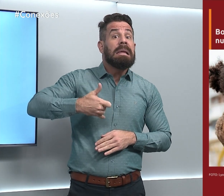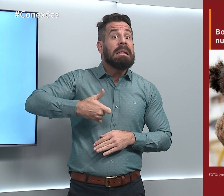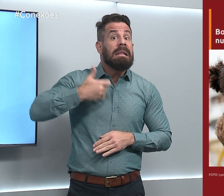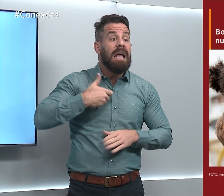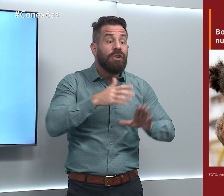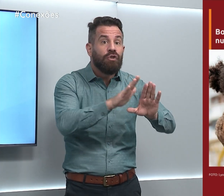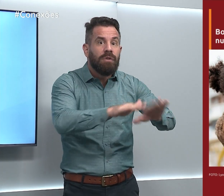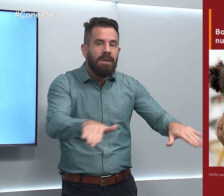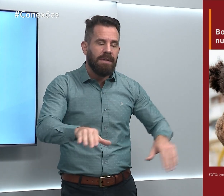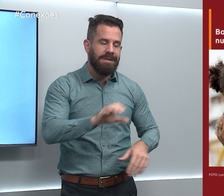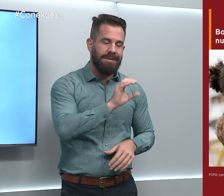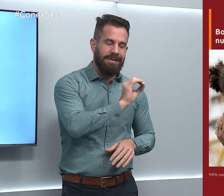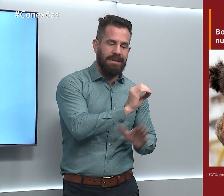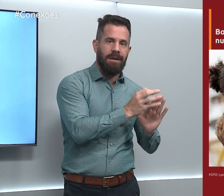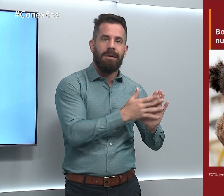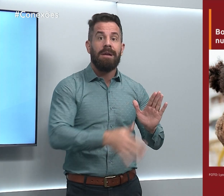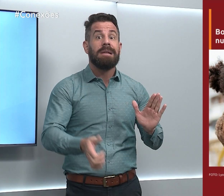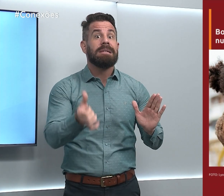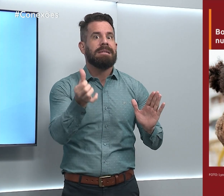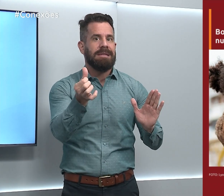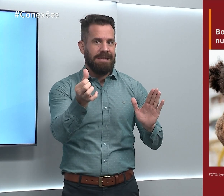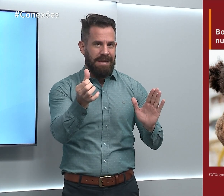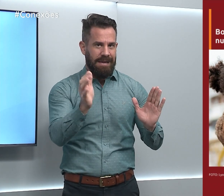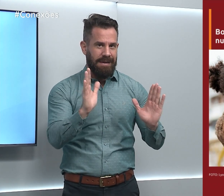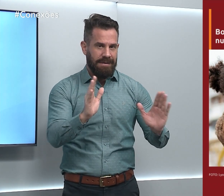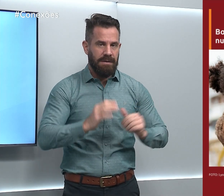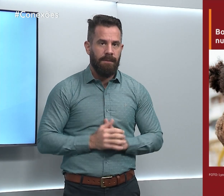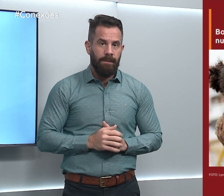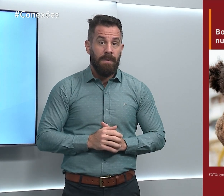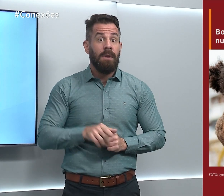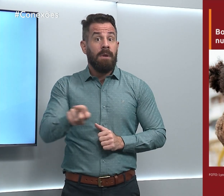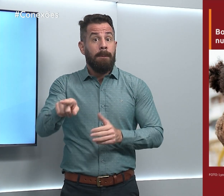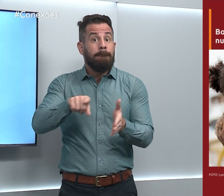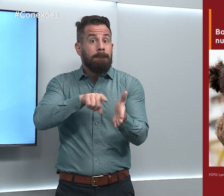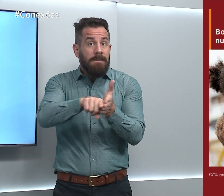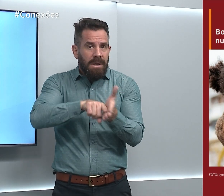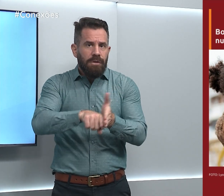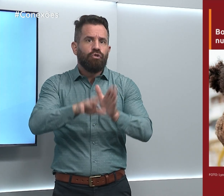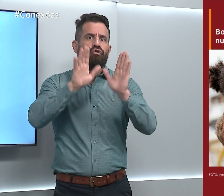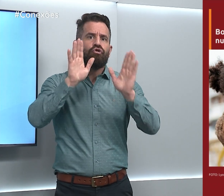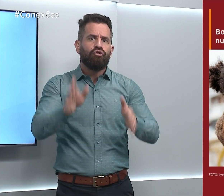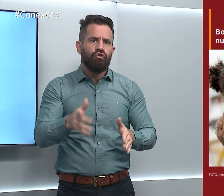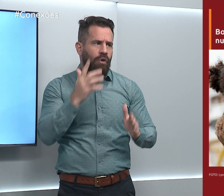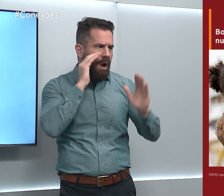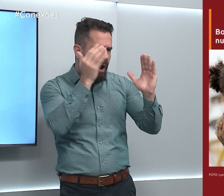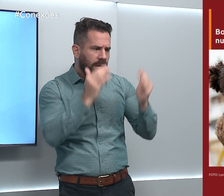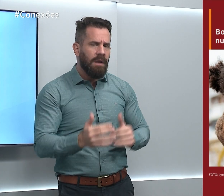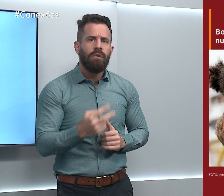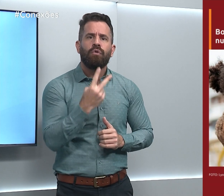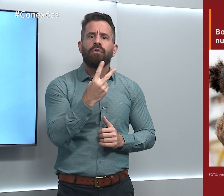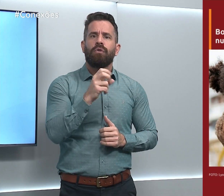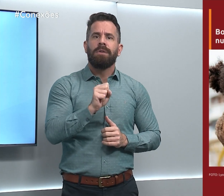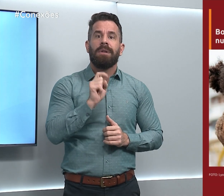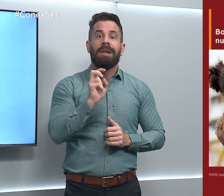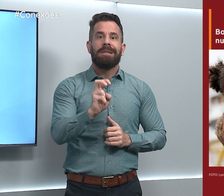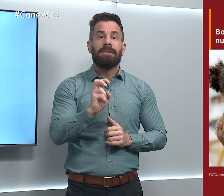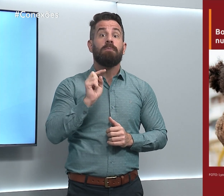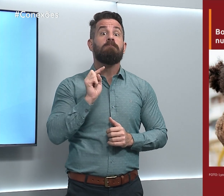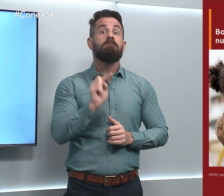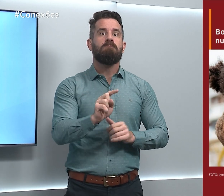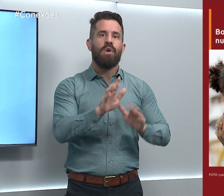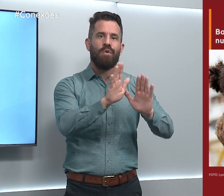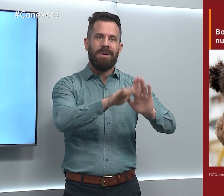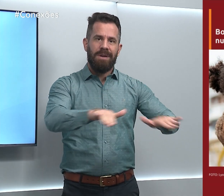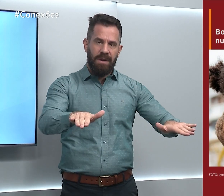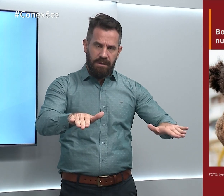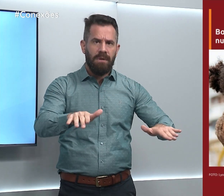0 a 6 anos. A pesquisa analisou dados de 285 mil crianças brasileiras,